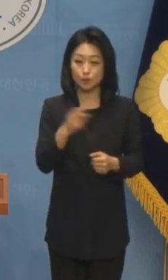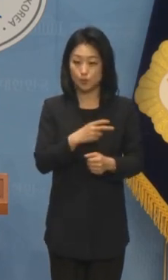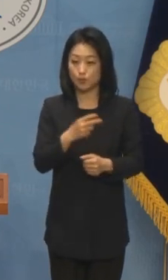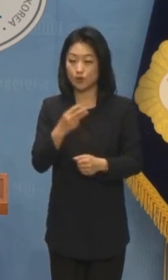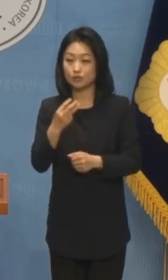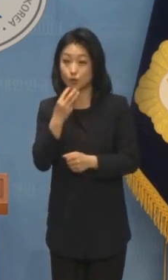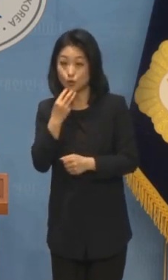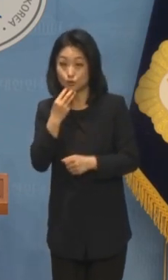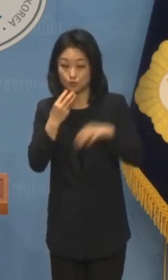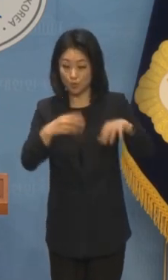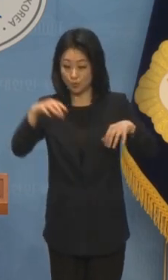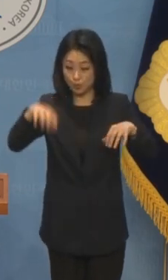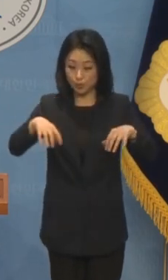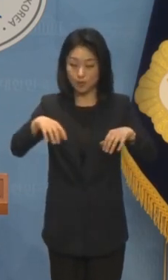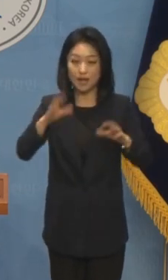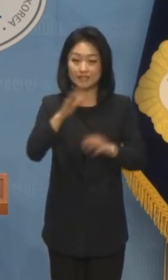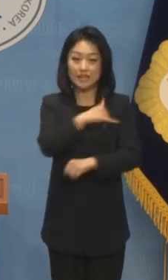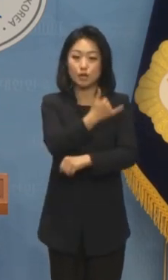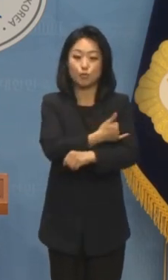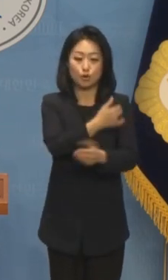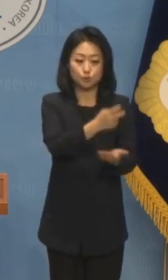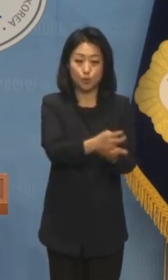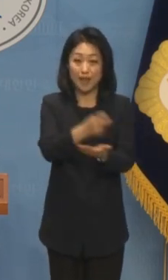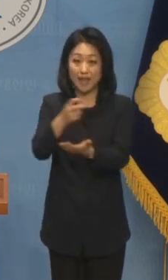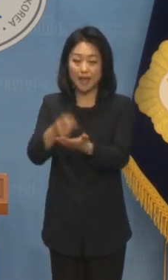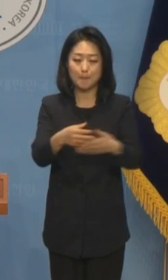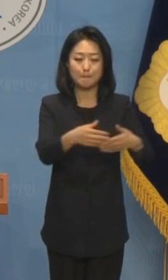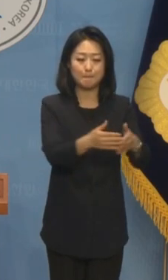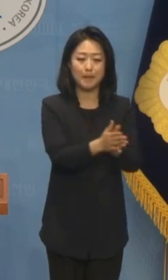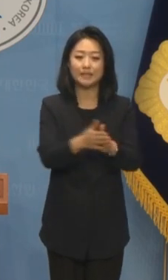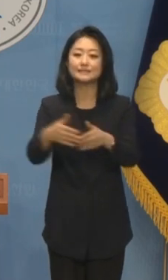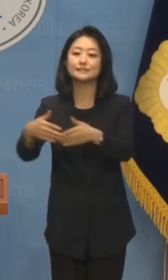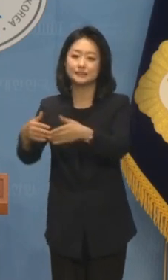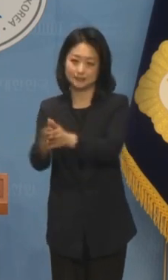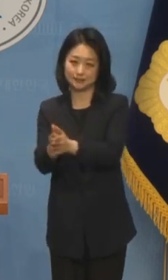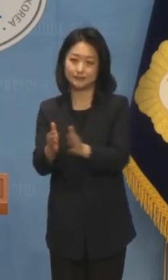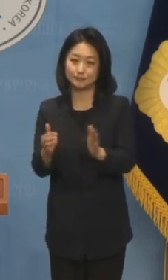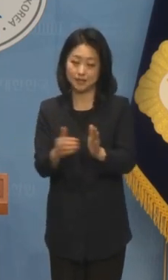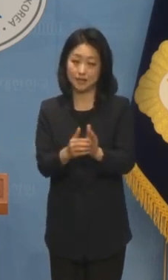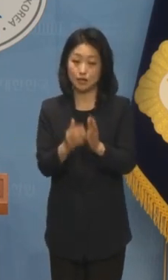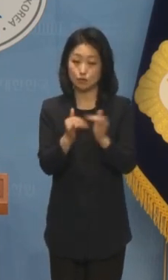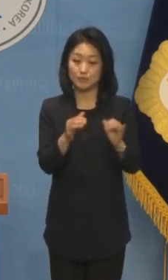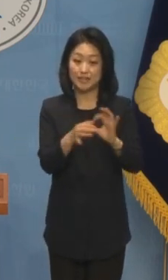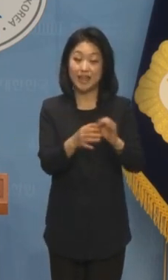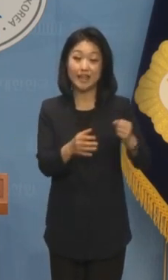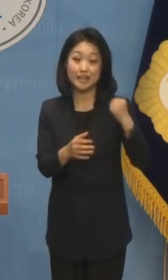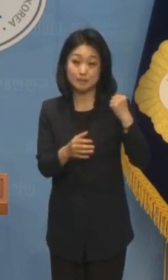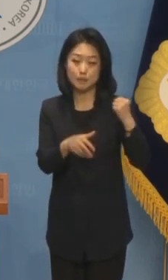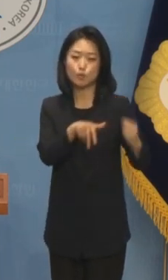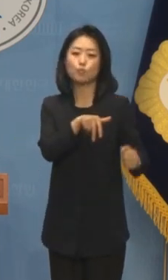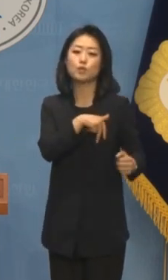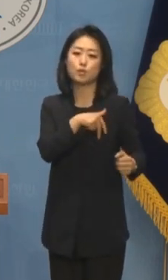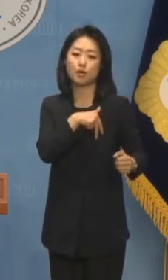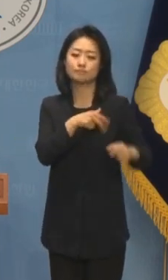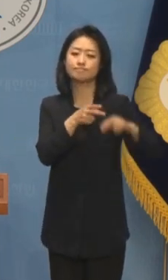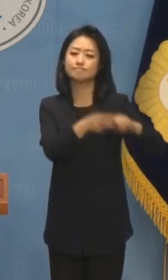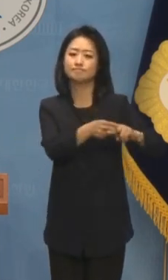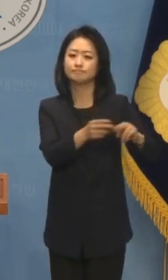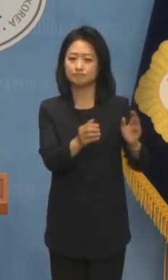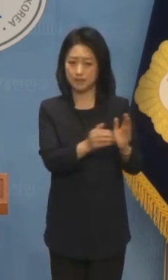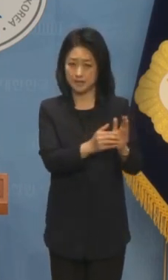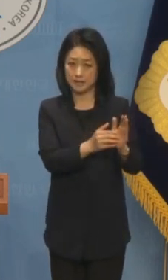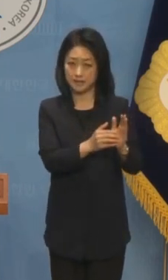학생인권조례가 폐지되었습니다. 특히 이번 학생인권조례 폐지는 국민의힘 소속 의원들 주도로